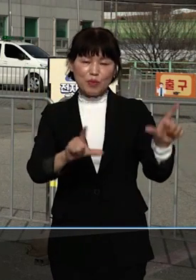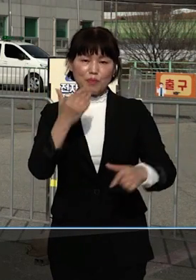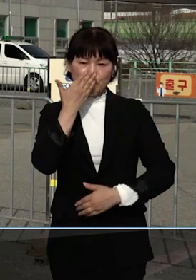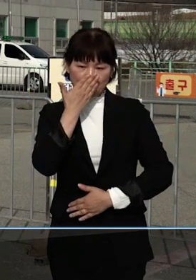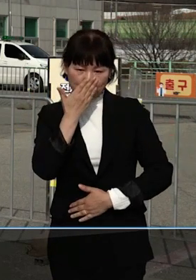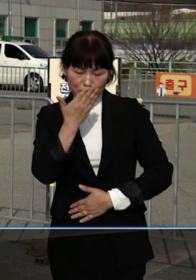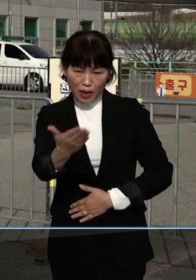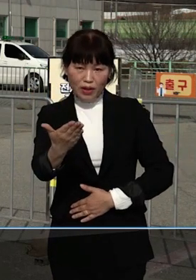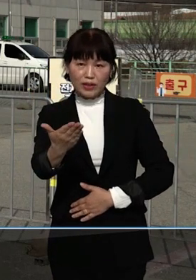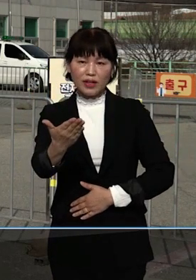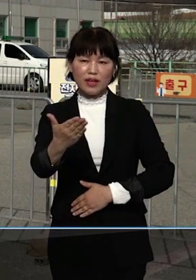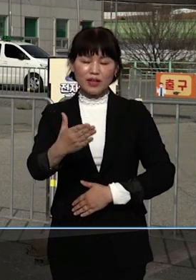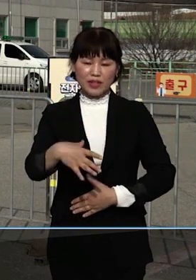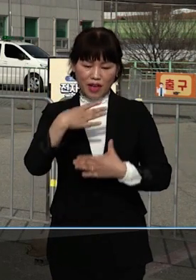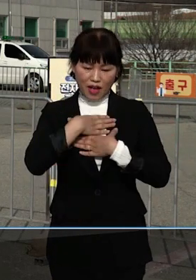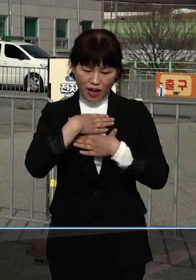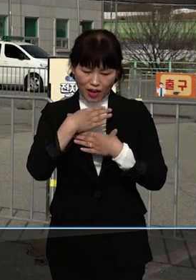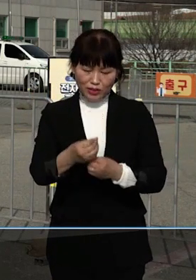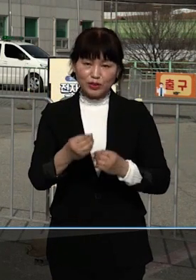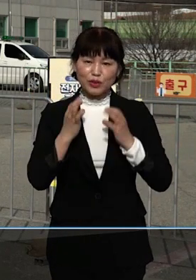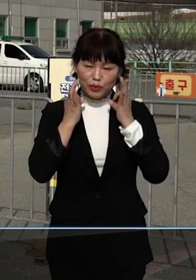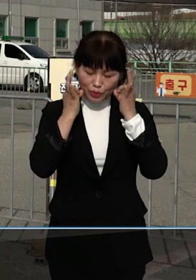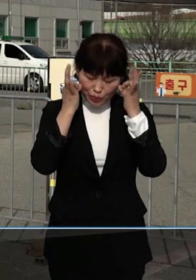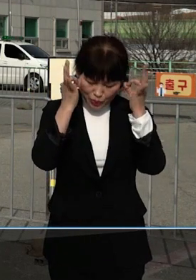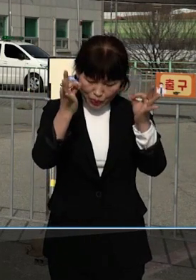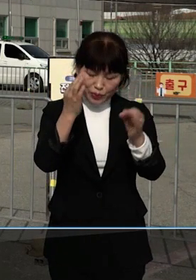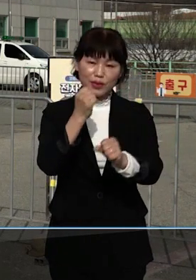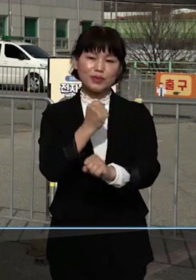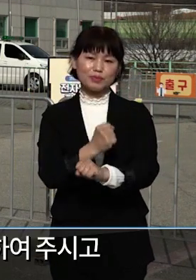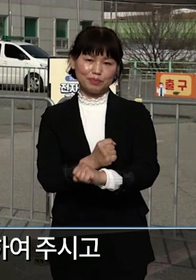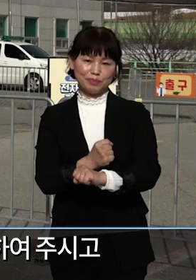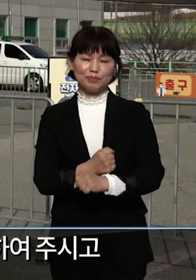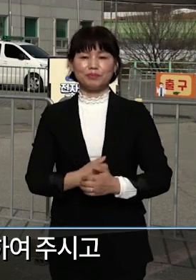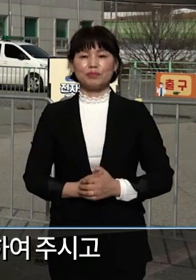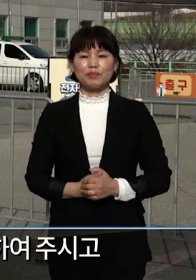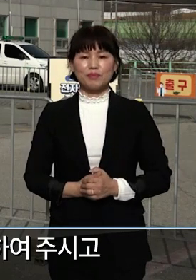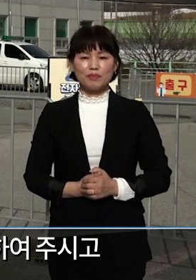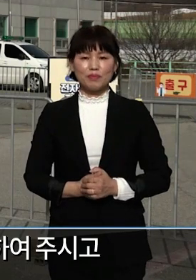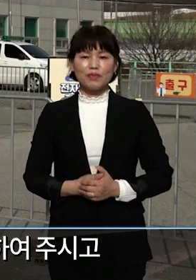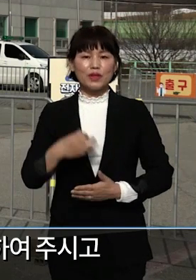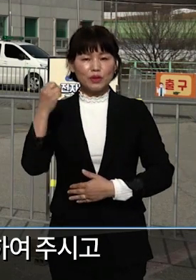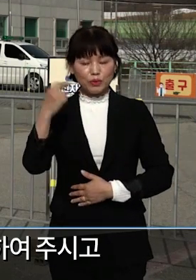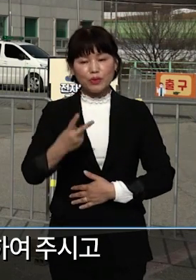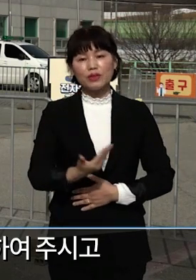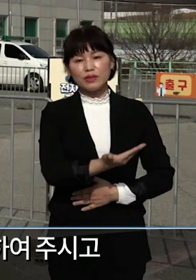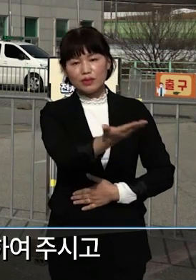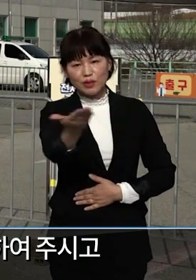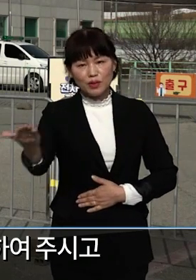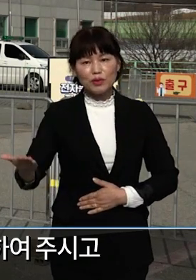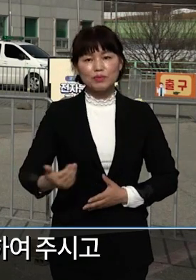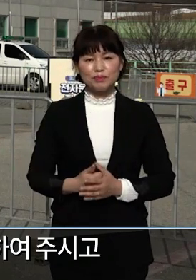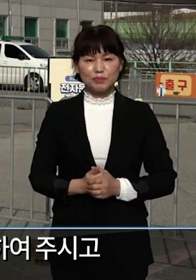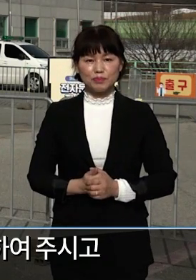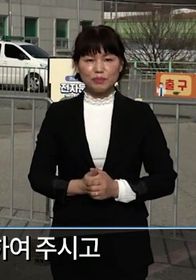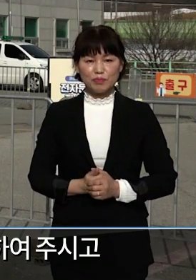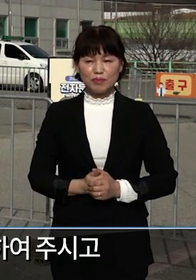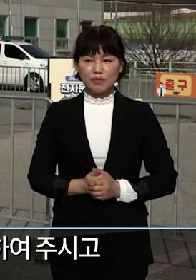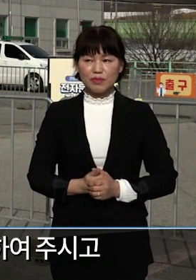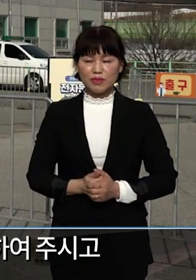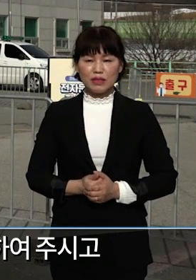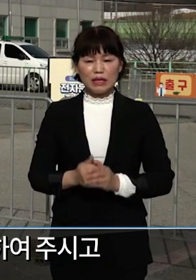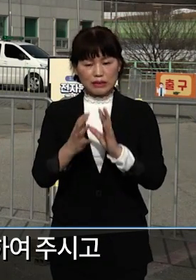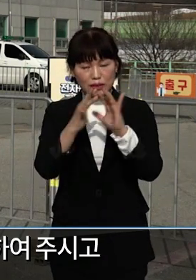준비와 시행에 최선을 다하겠습니다. 또한 국민 여러분께서는 지인과의